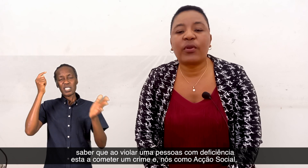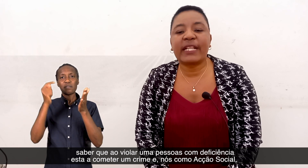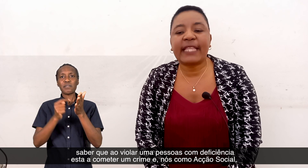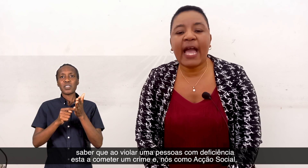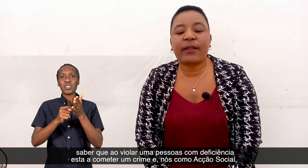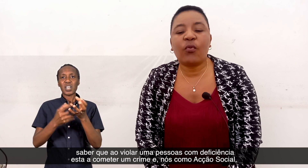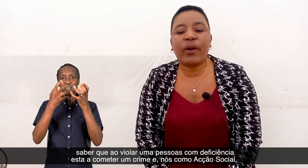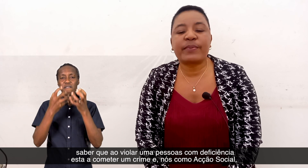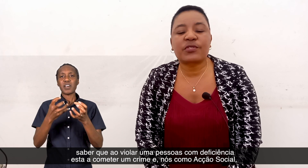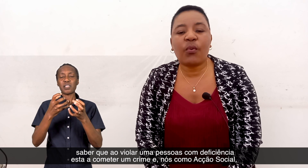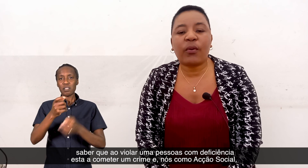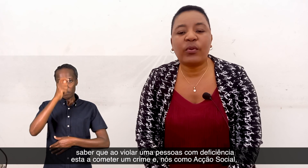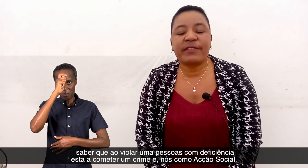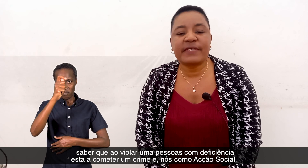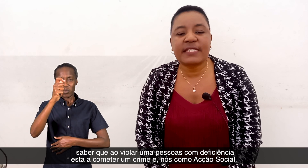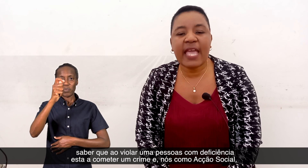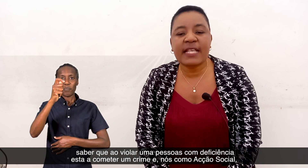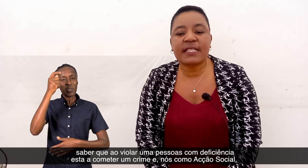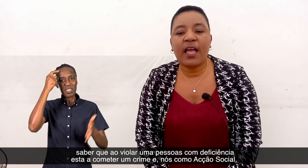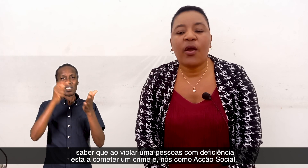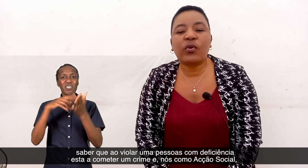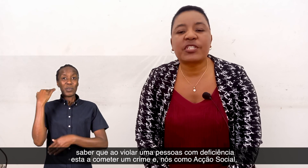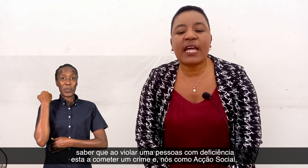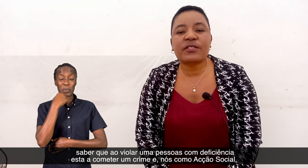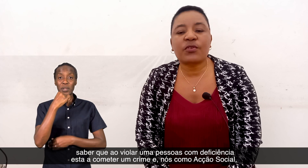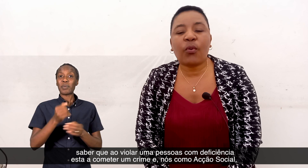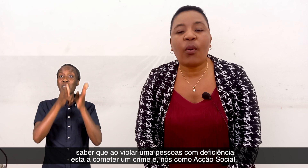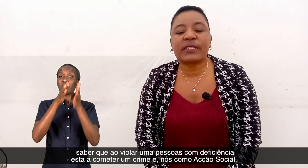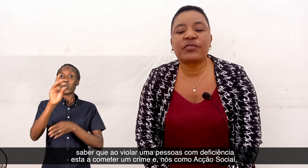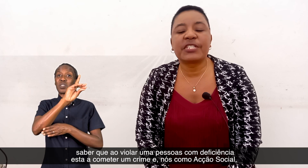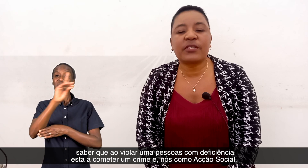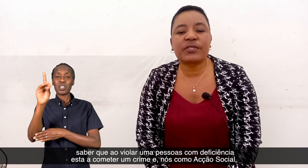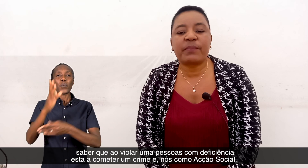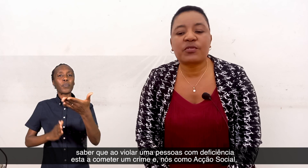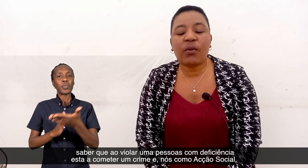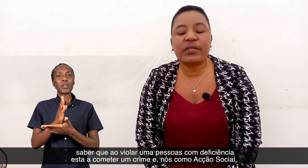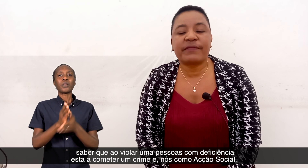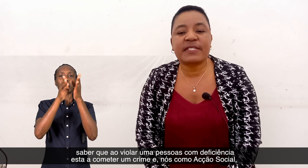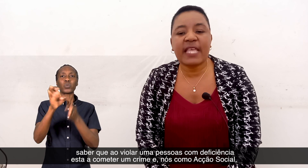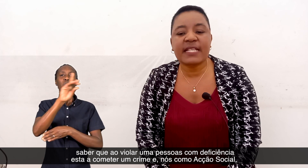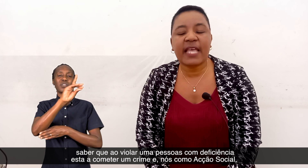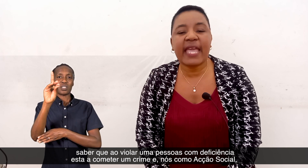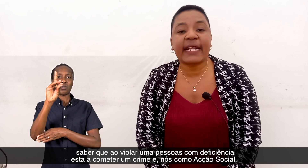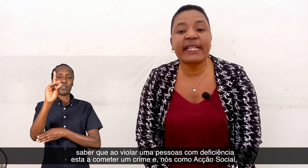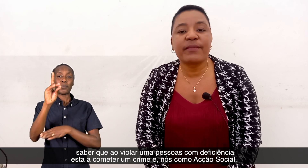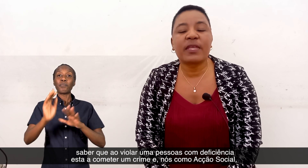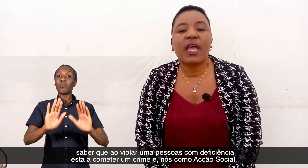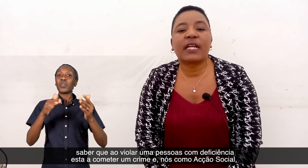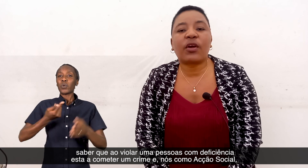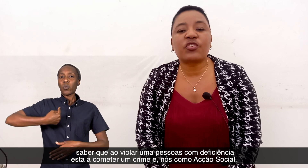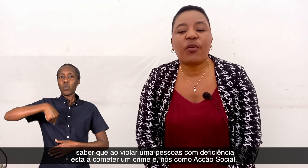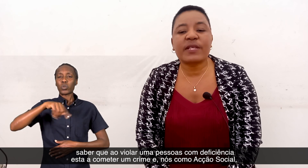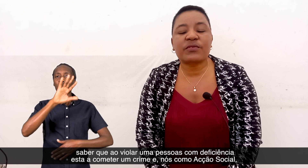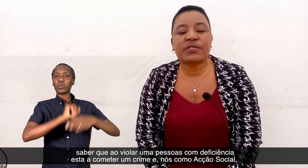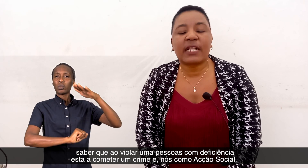a violentar uma pessoa com deficiência ou estar contra os direitos da pessoa com deficiência é crime.